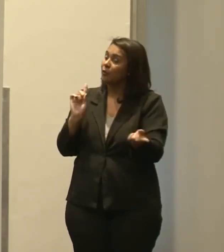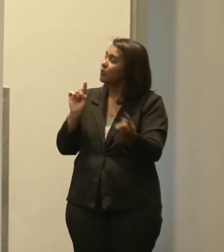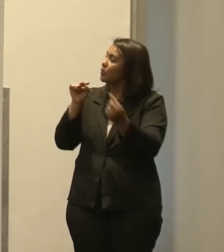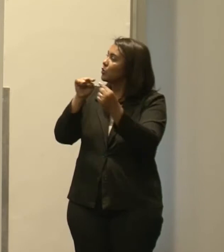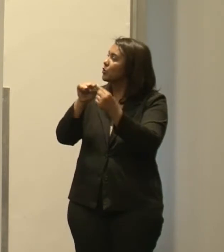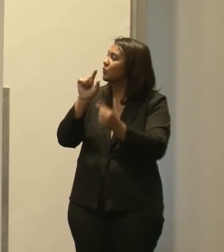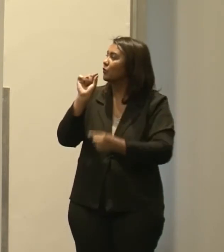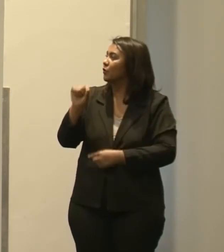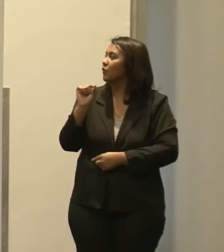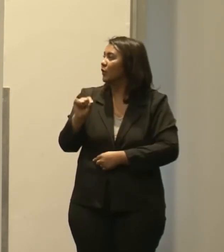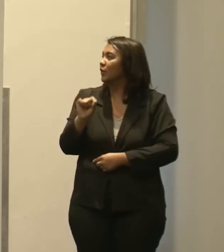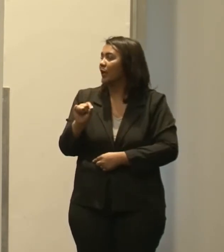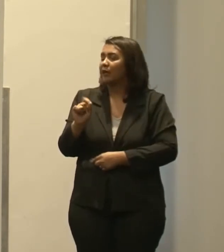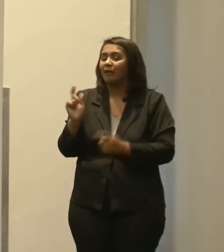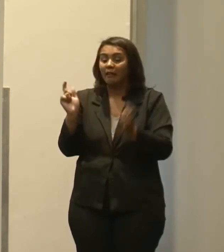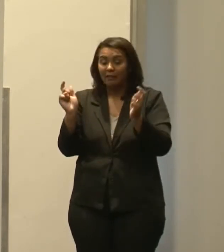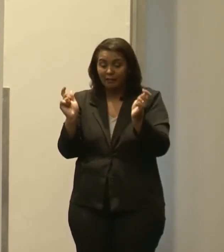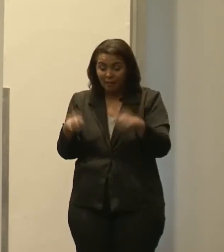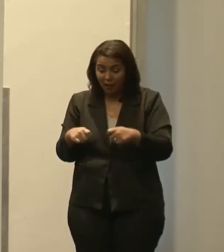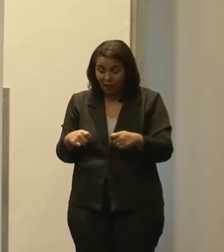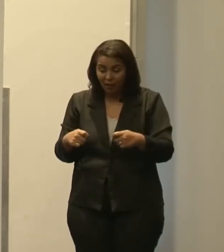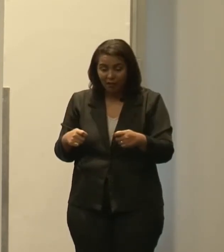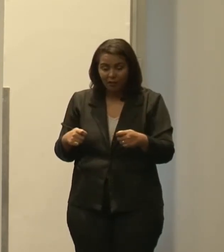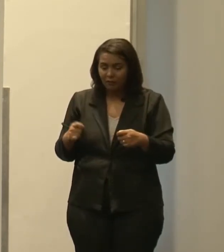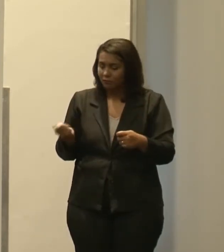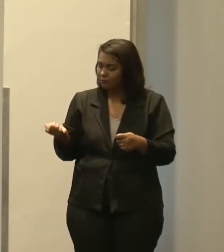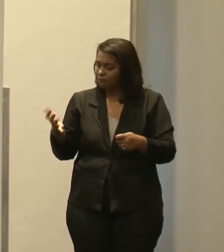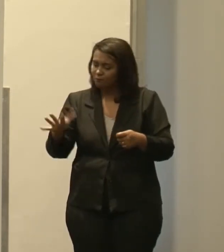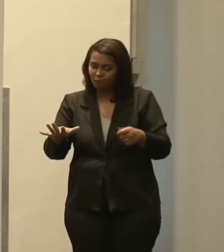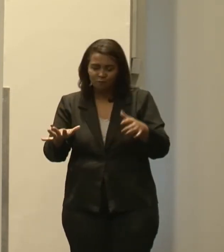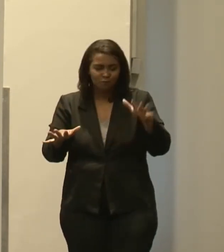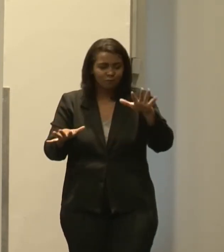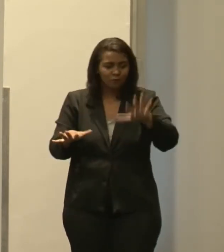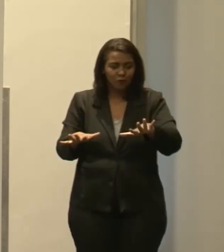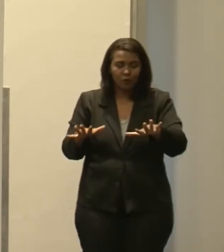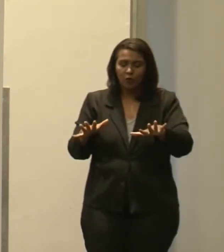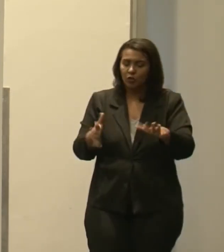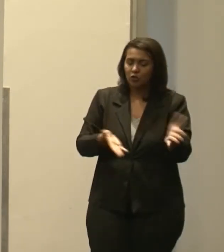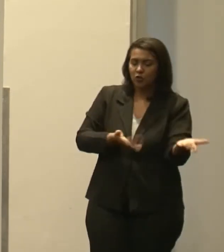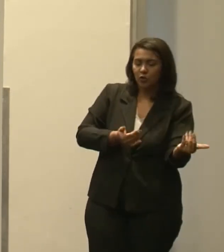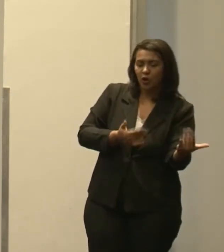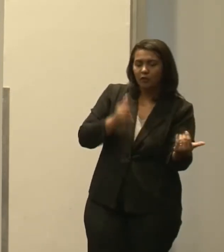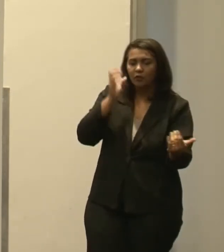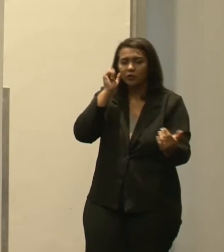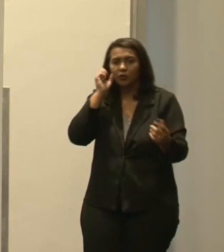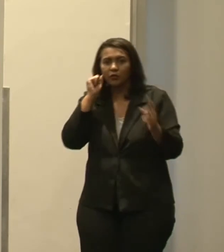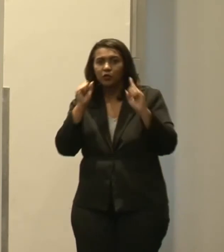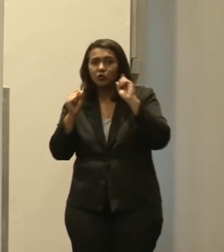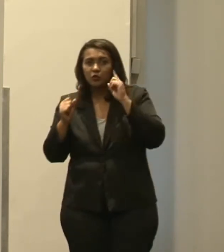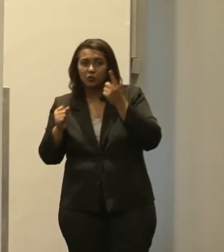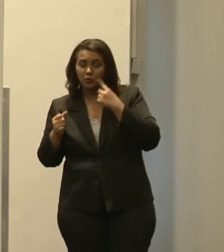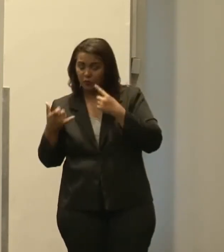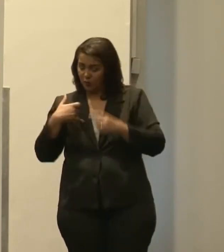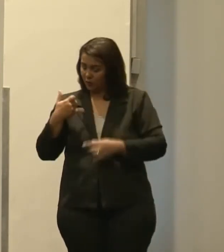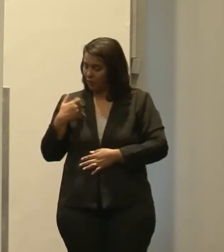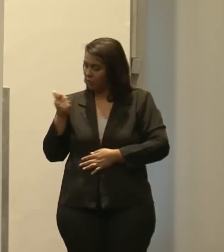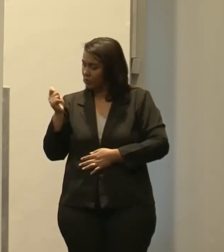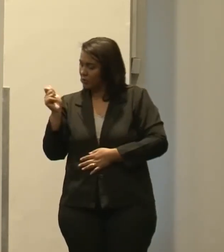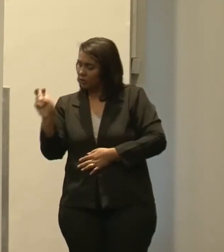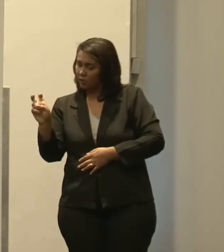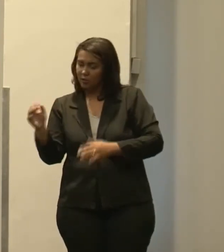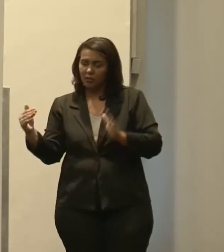é possibilitar a inclusão e a emancipação desse jovem de 15 a 29 anos,